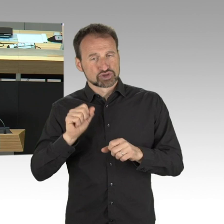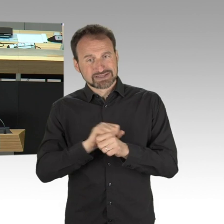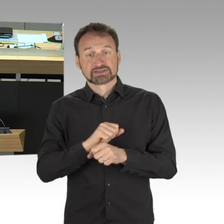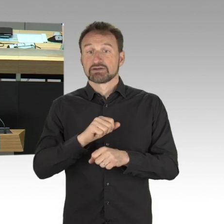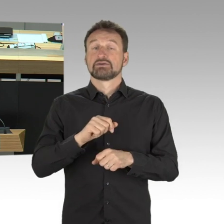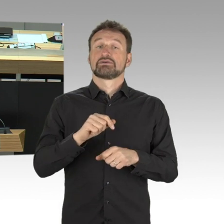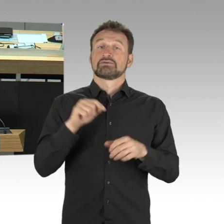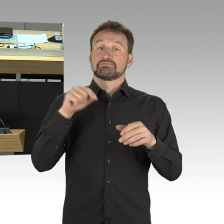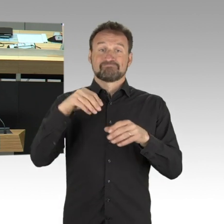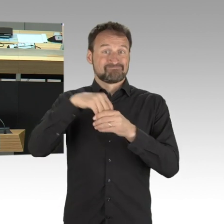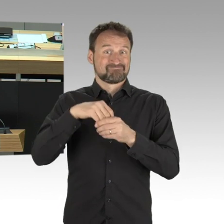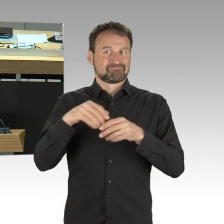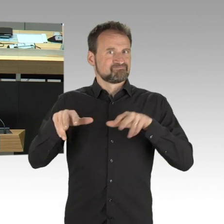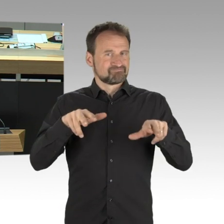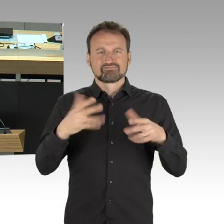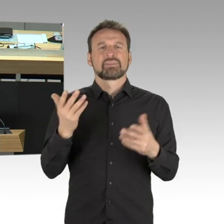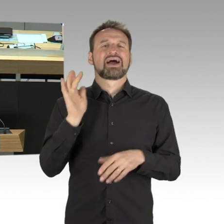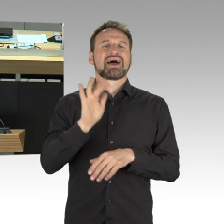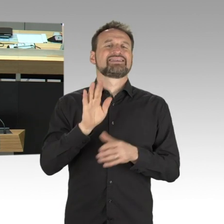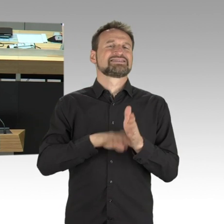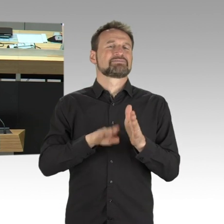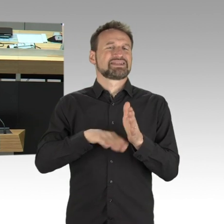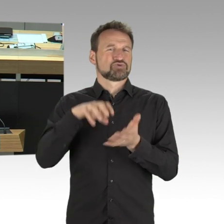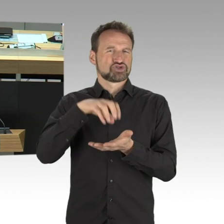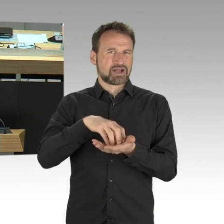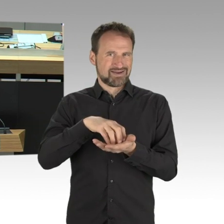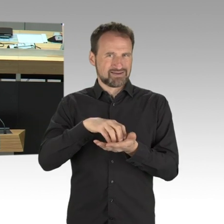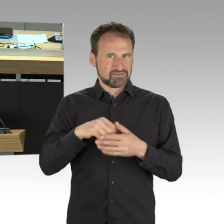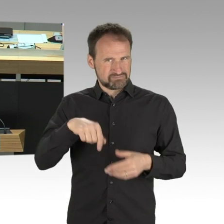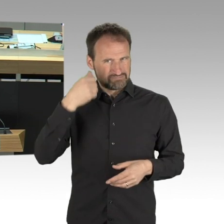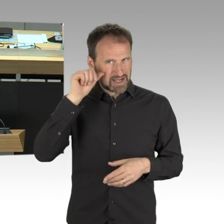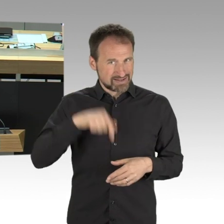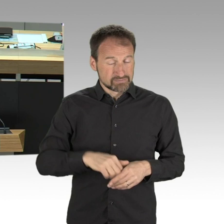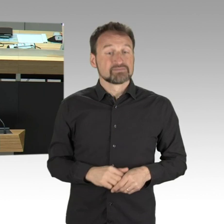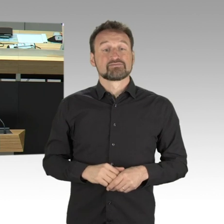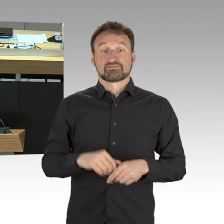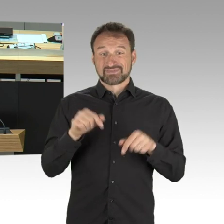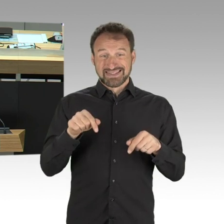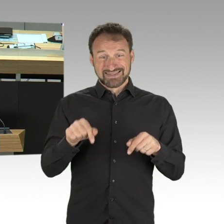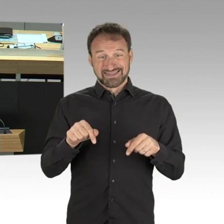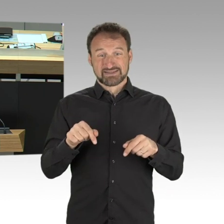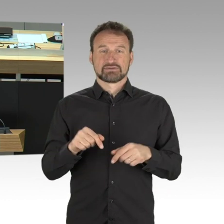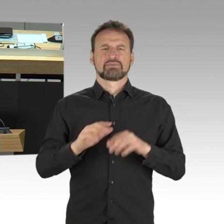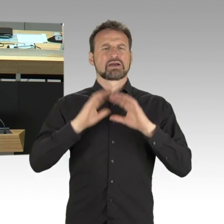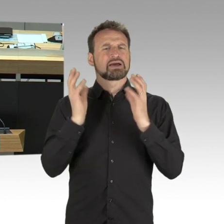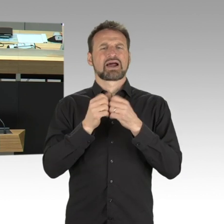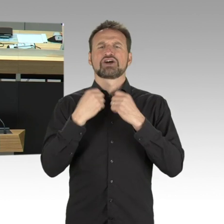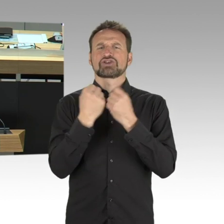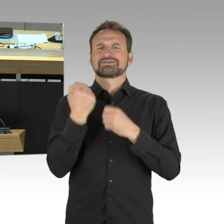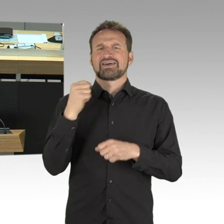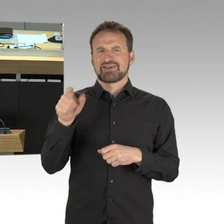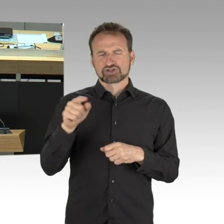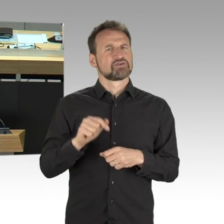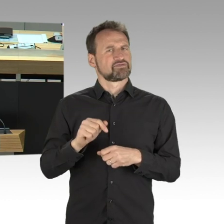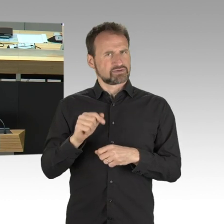aktuellen Doppelhaushalts hat die rot-rot-grüne Koalition die Antisemitismusprävention bereits deutlich ausgebaut. Bei der Generalstaatsanwaltschaft Berlin